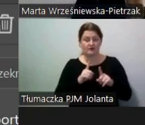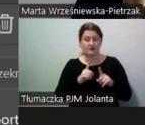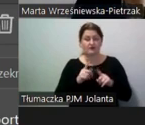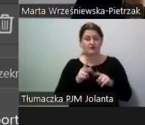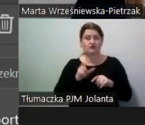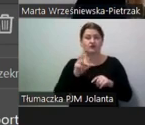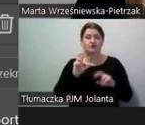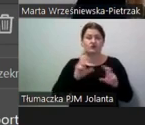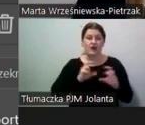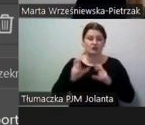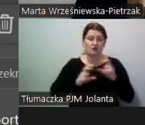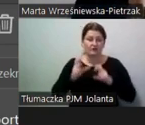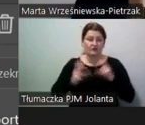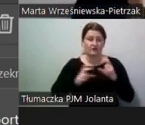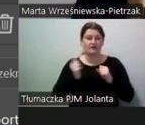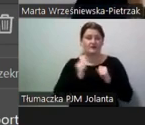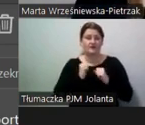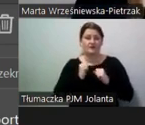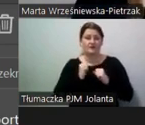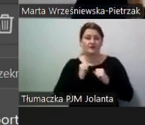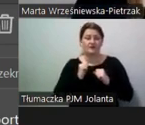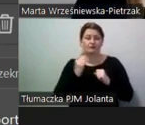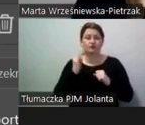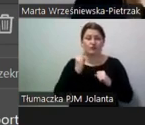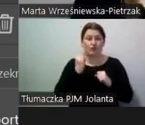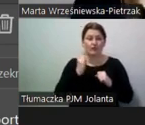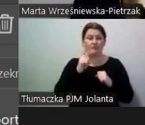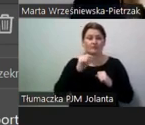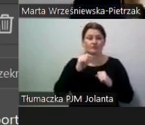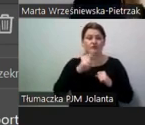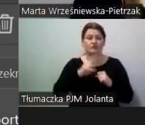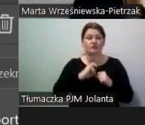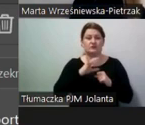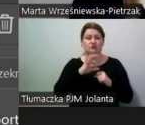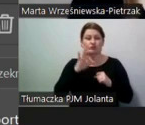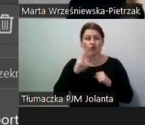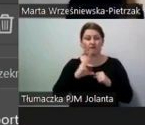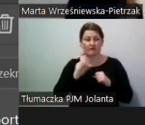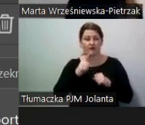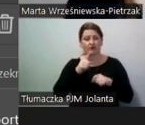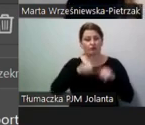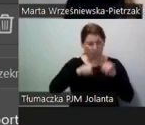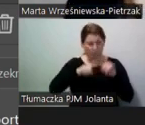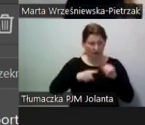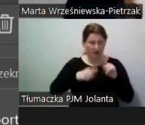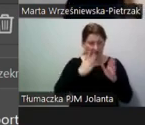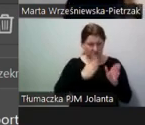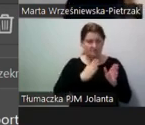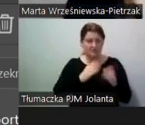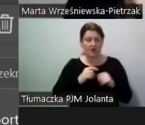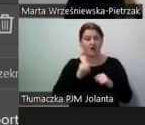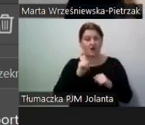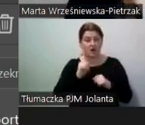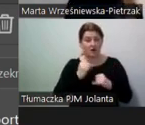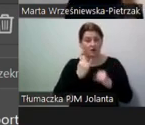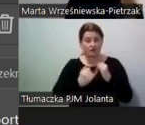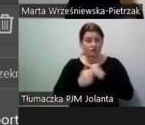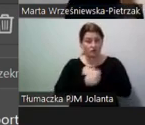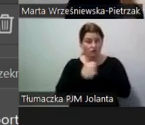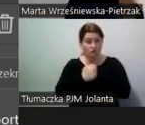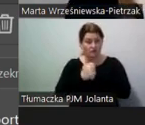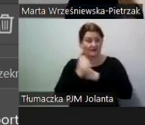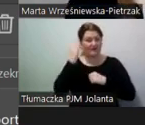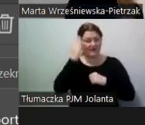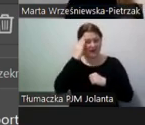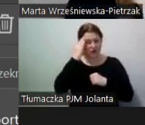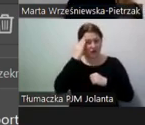czasowników, przymiotników i przysłówków wypada w taki sposób typowy, natomiast jeżeli chodzi o